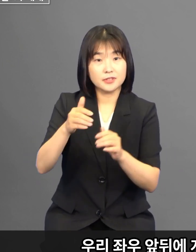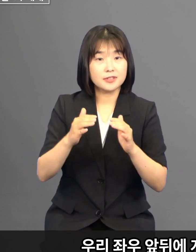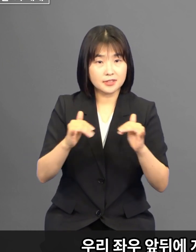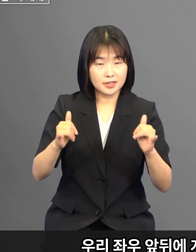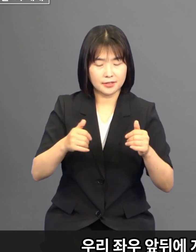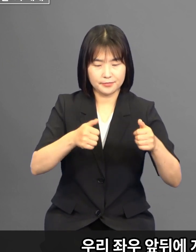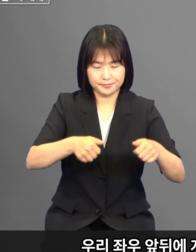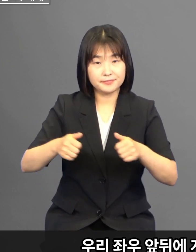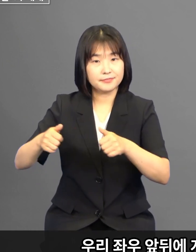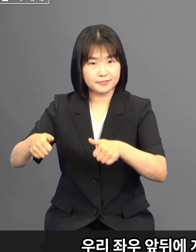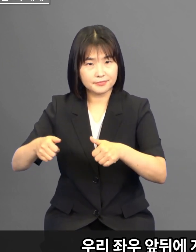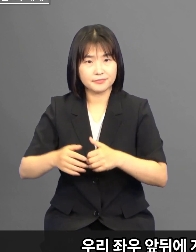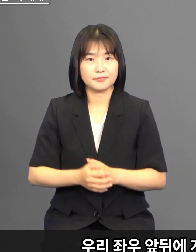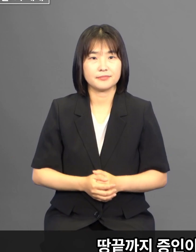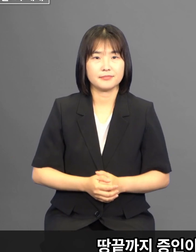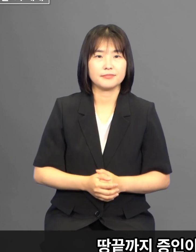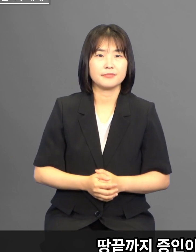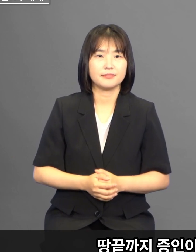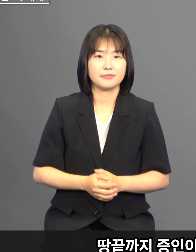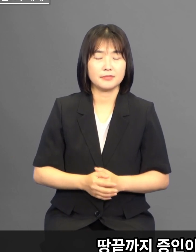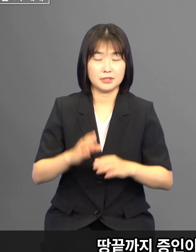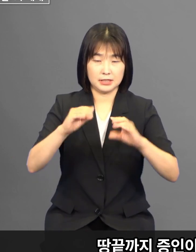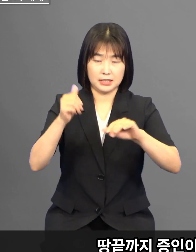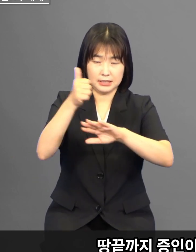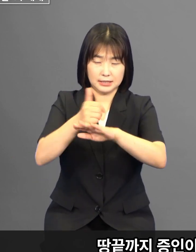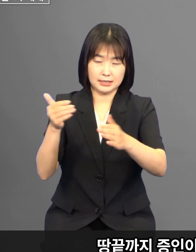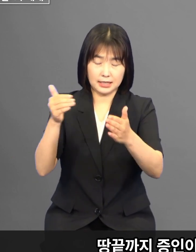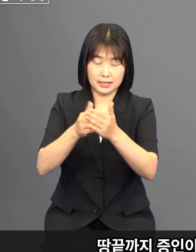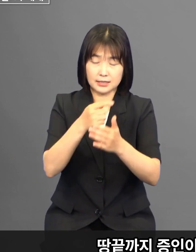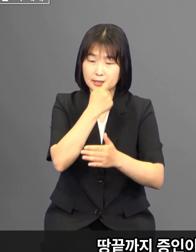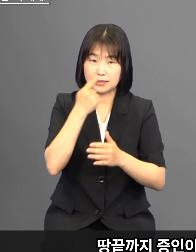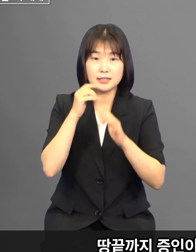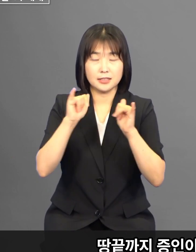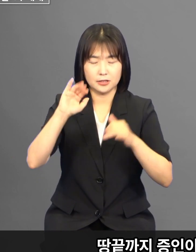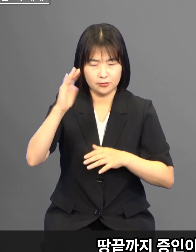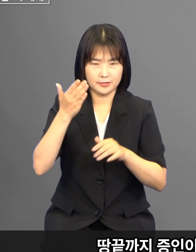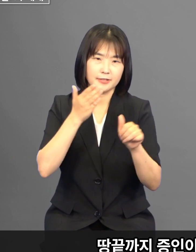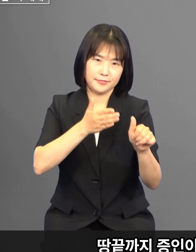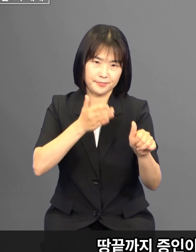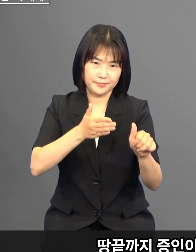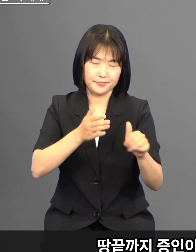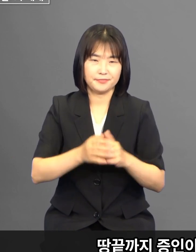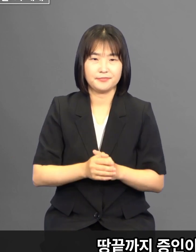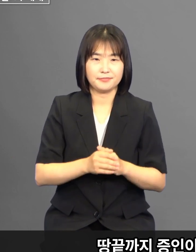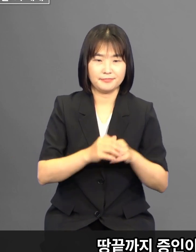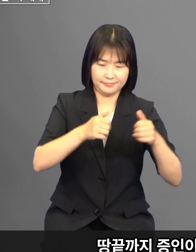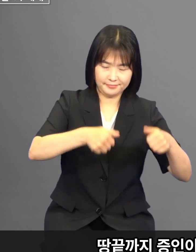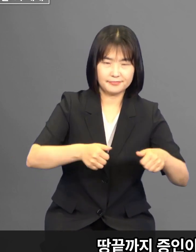우리 인사하겠습니다. 땅끝까지 증인이 되십시다. 우리 인사하겠습니다.